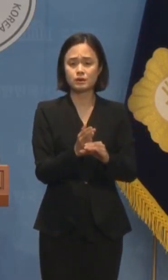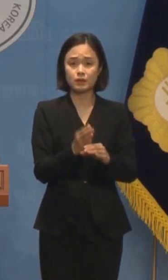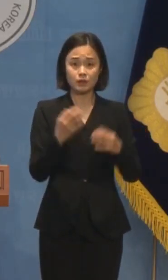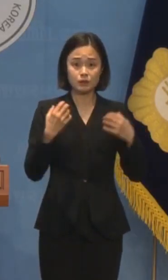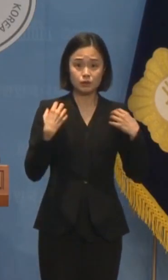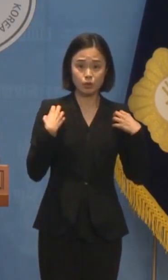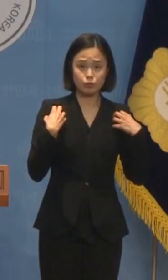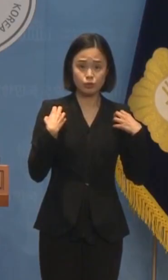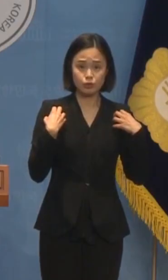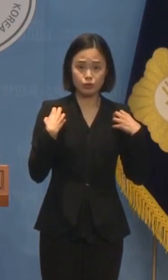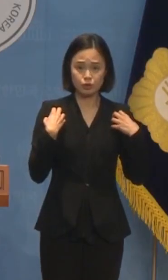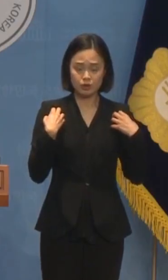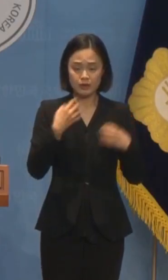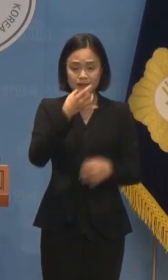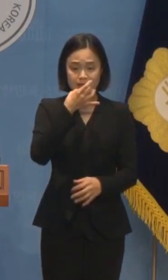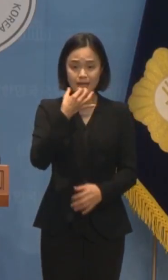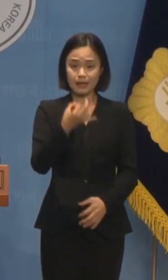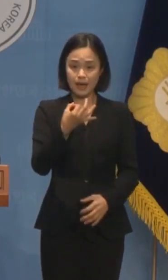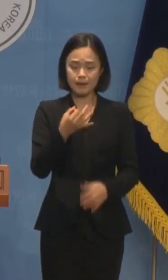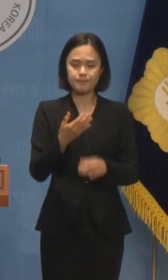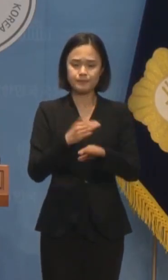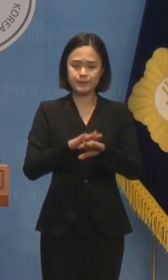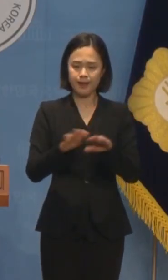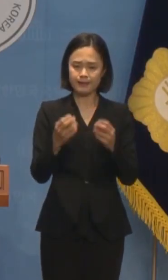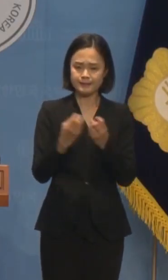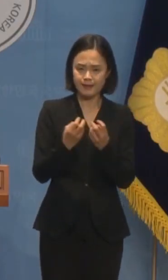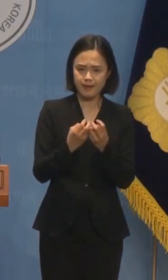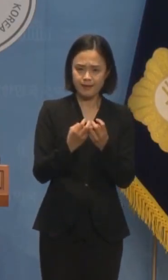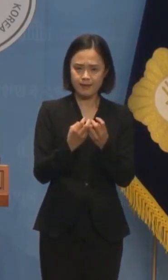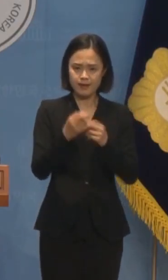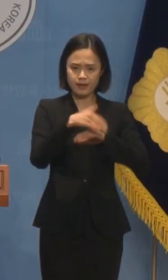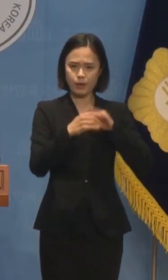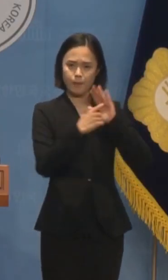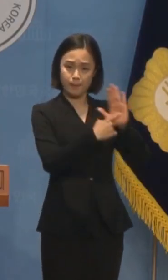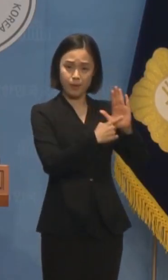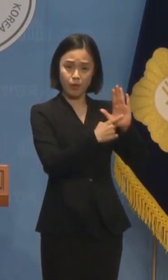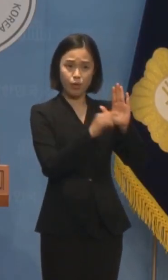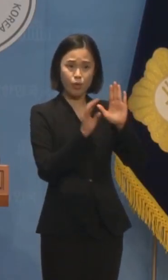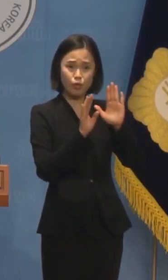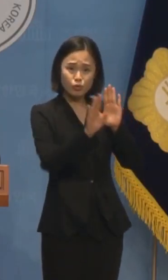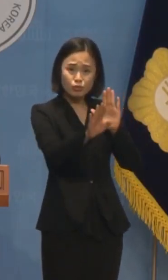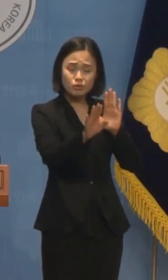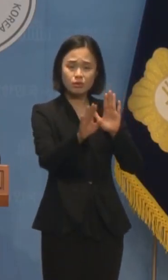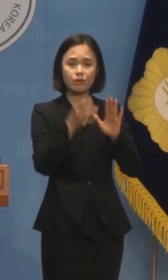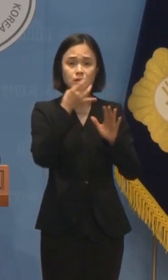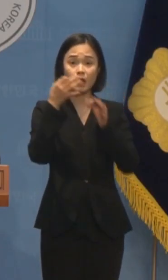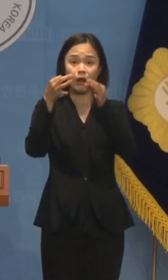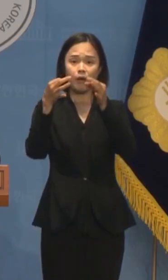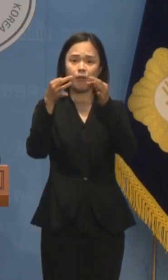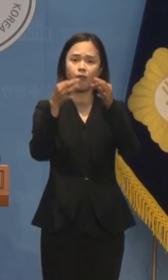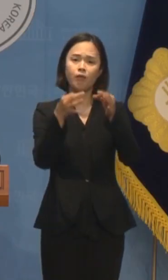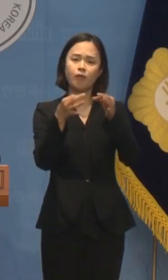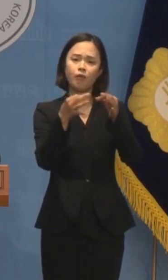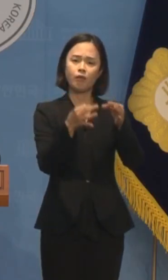쌀값 대책 발표에도 쌀값 하락은 멈추지 않고 있습니다.